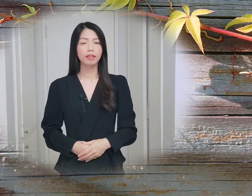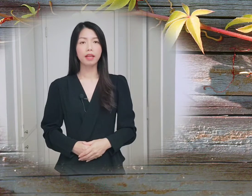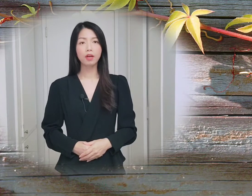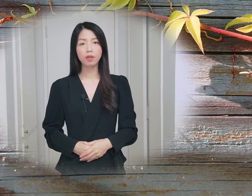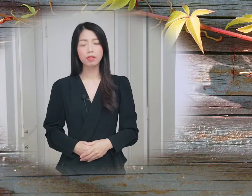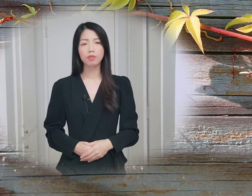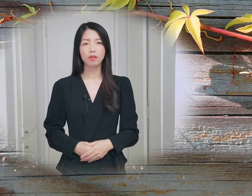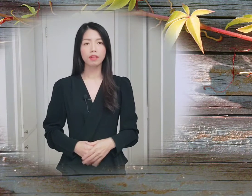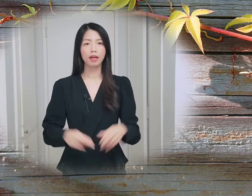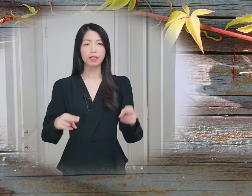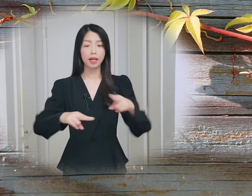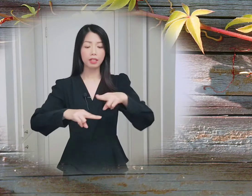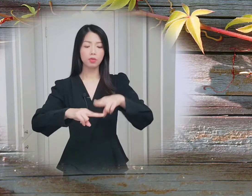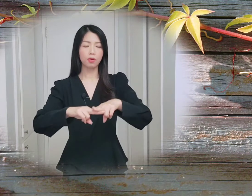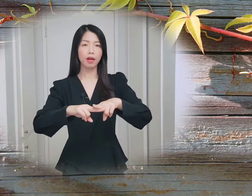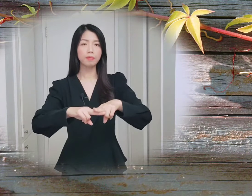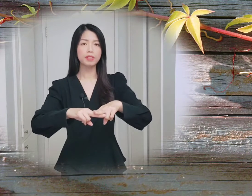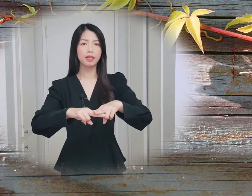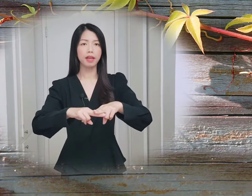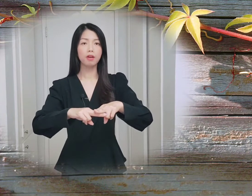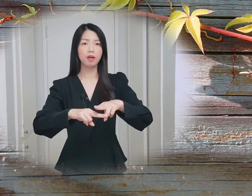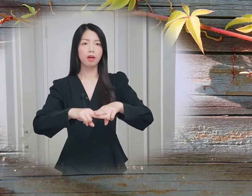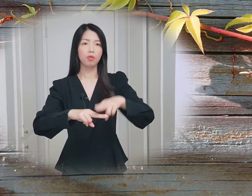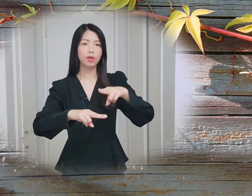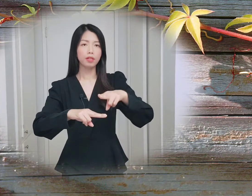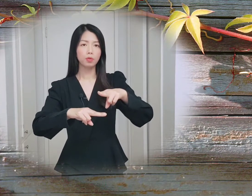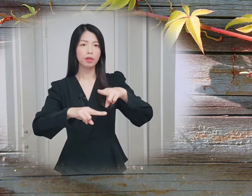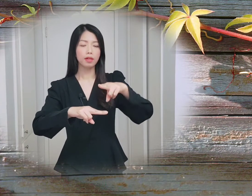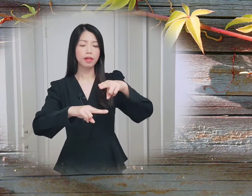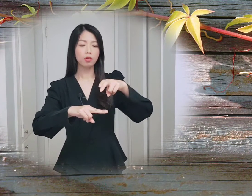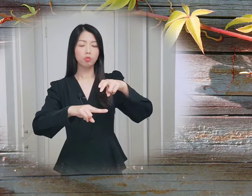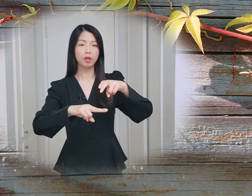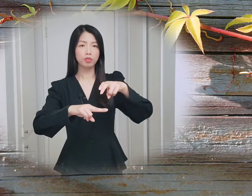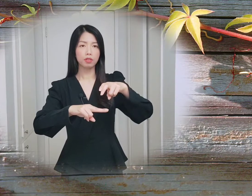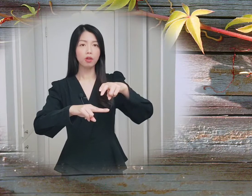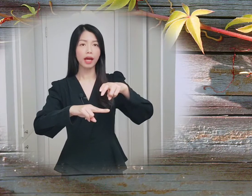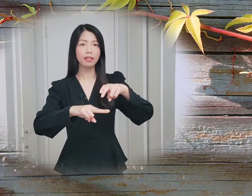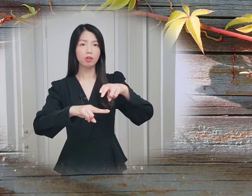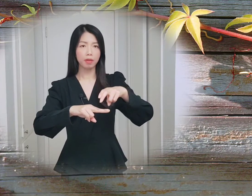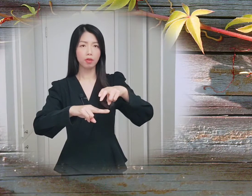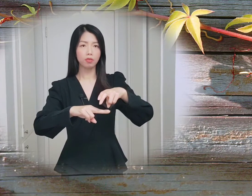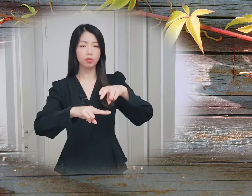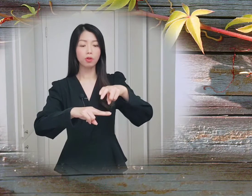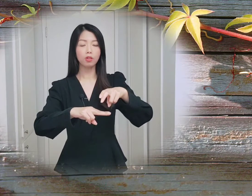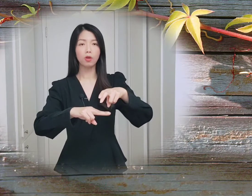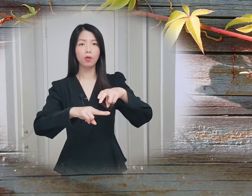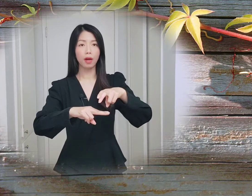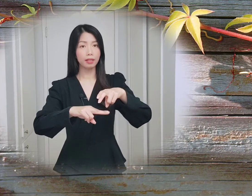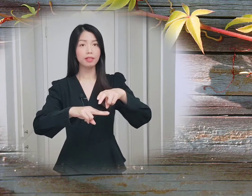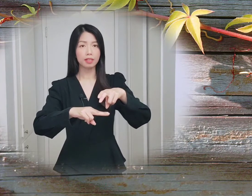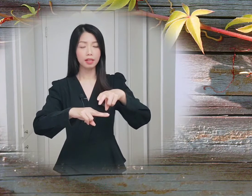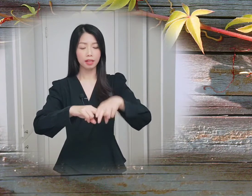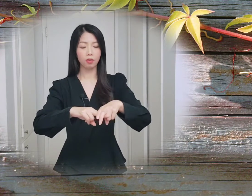앉으셨네. 앉다라고 한 뜻의 수어는 아까 자리 수어랑 비슷한데요. 위에 있는 손을 살짝 구부려 주셔서 다리처럼 만들어 주시고